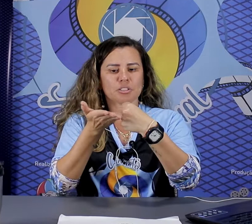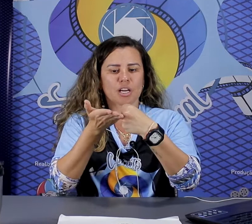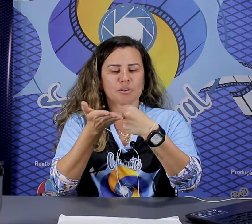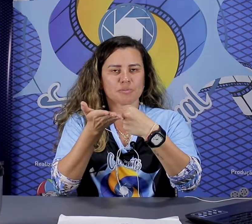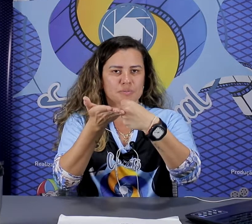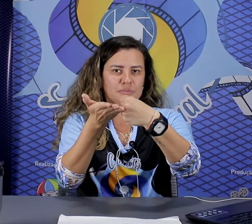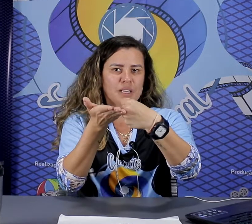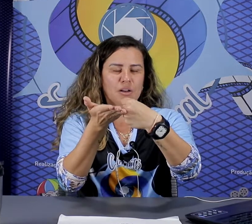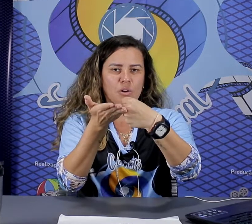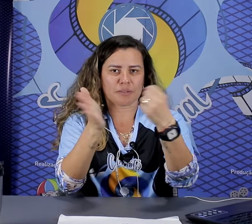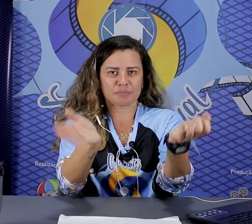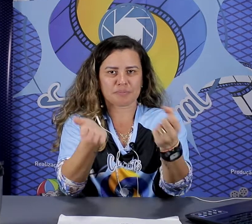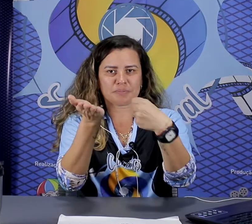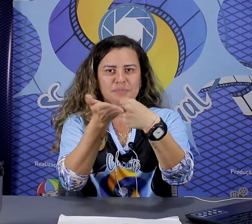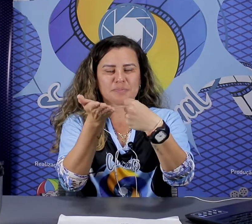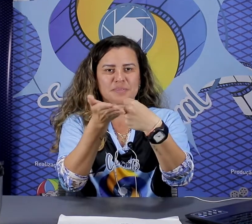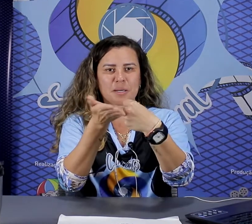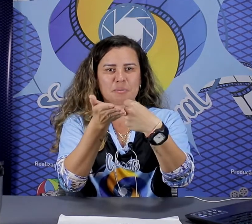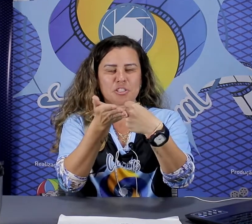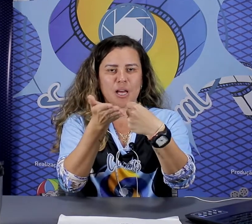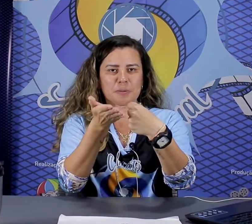Intermediário. Agora. Intermediário.